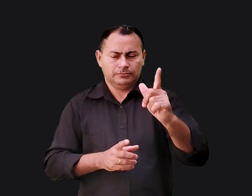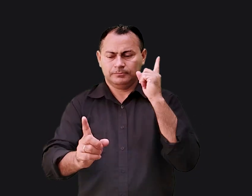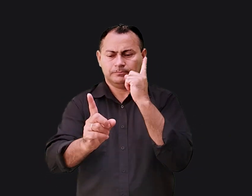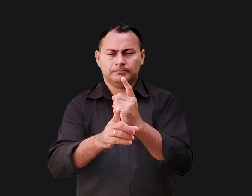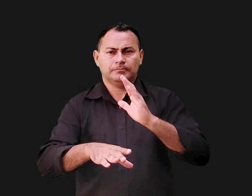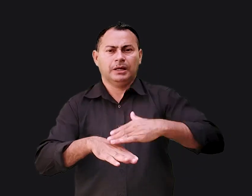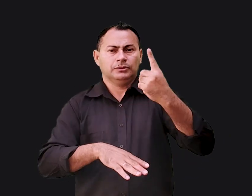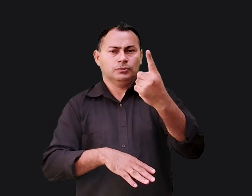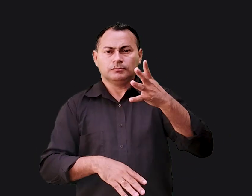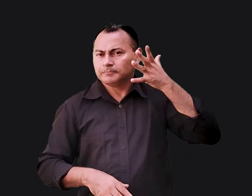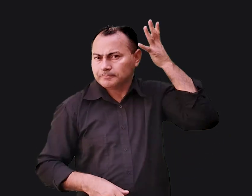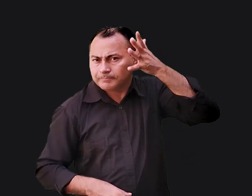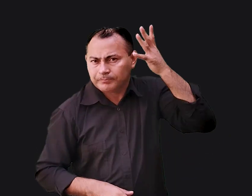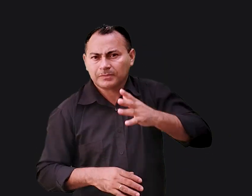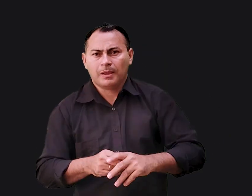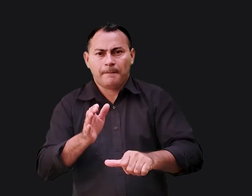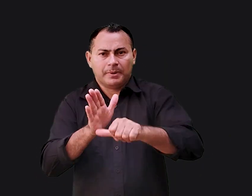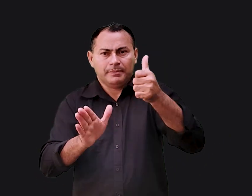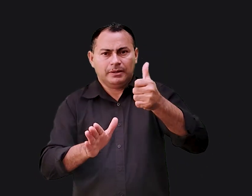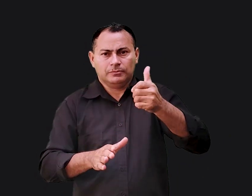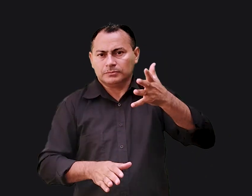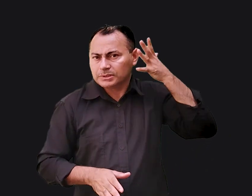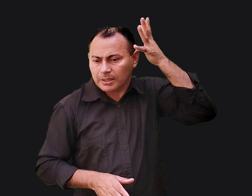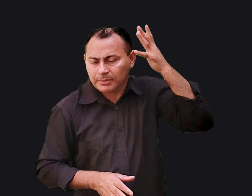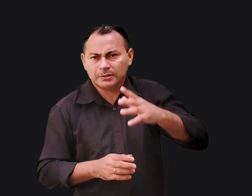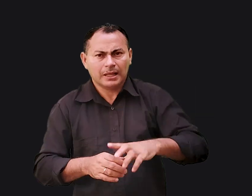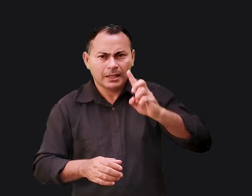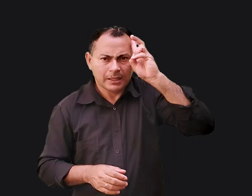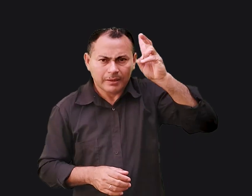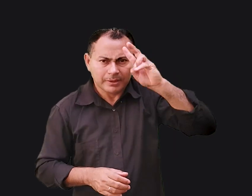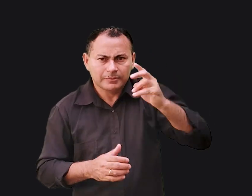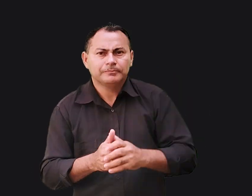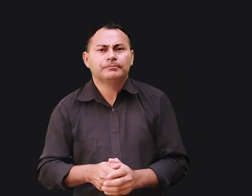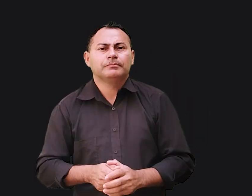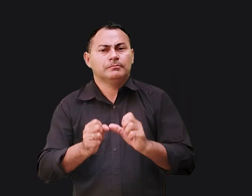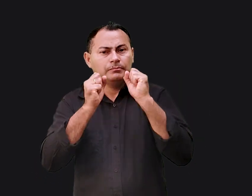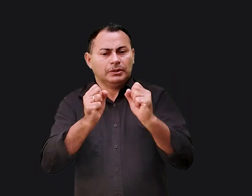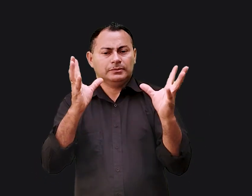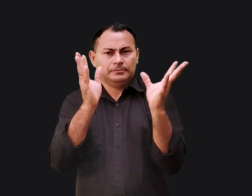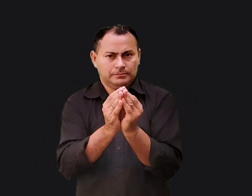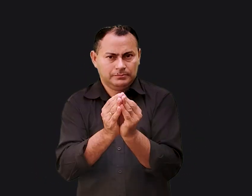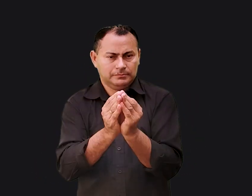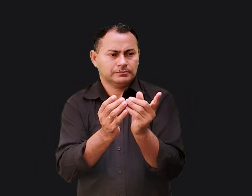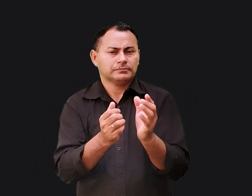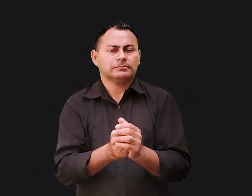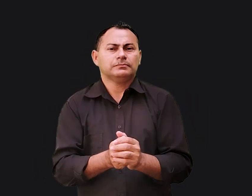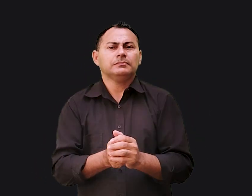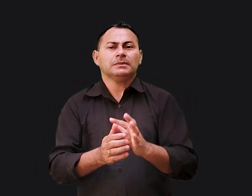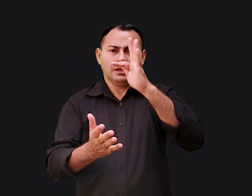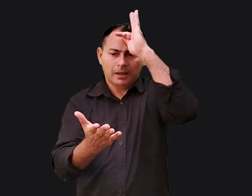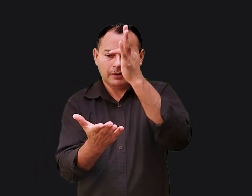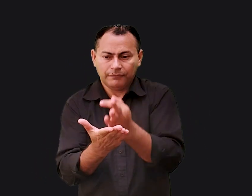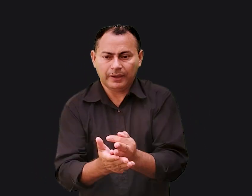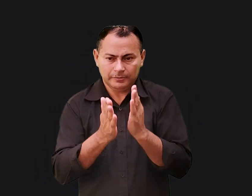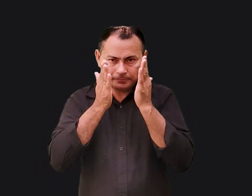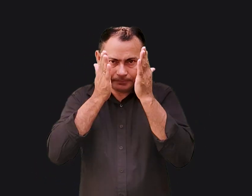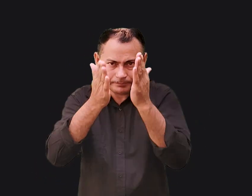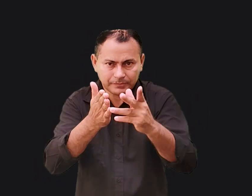encontramos mais um sermão. O seu primeiro sermão. Lembre-se disso. Pode ser resumido assim. A fé focalizará